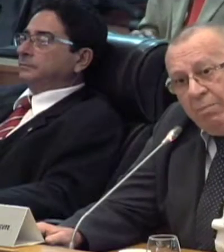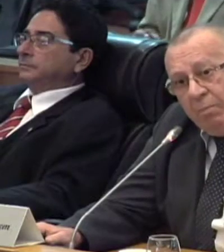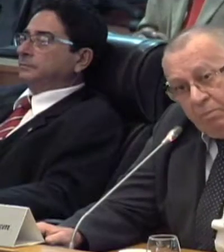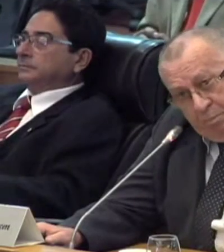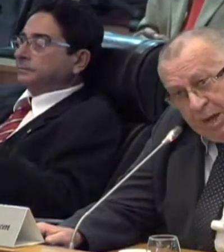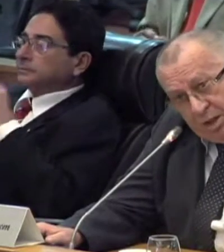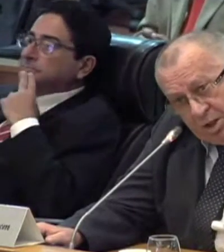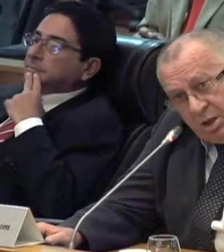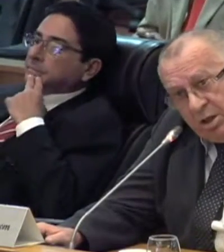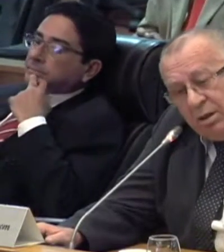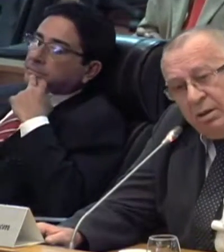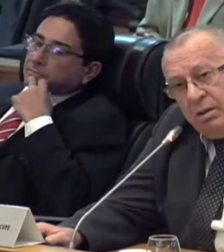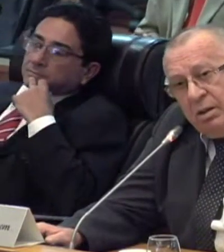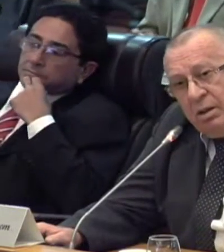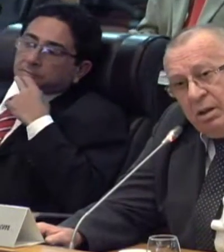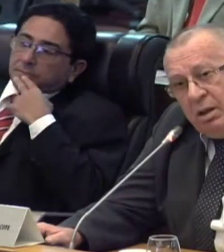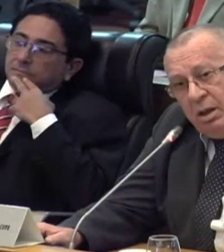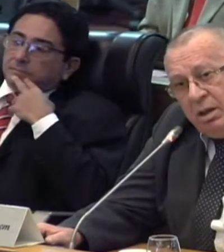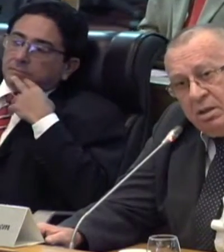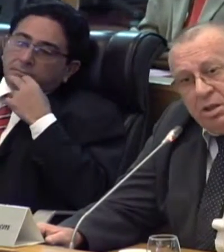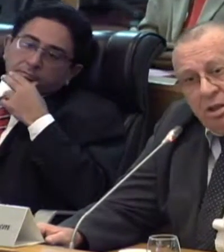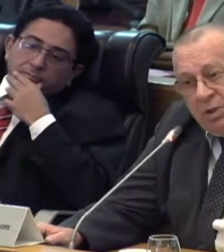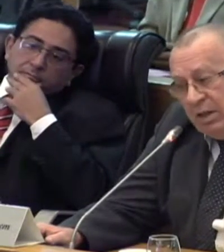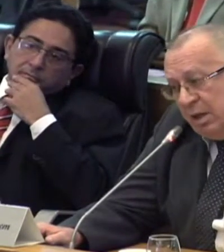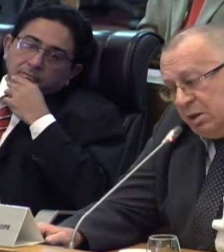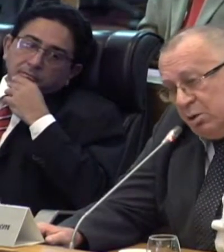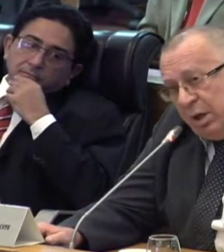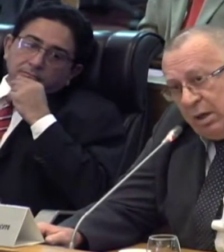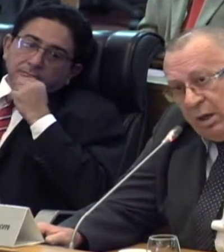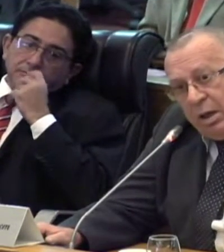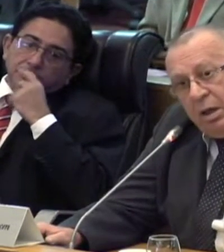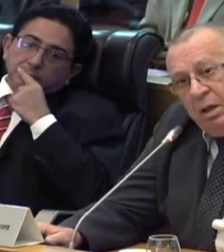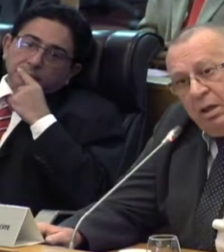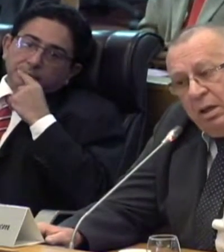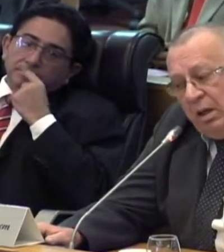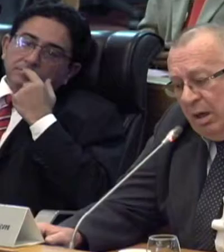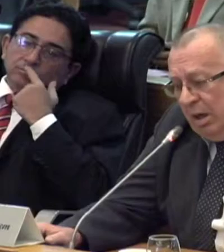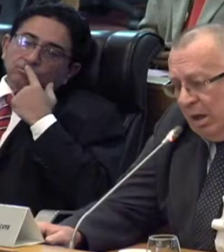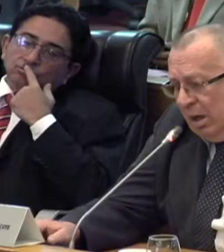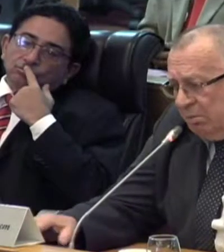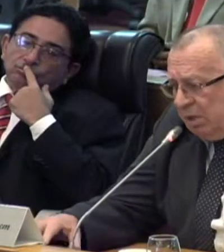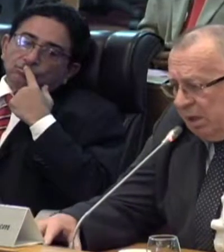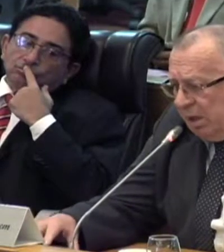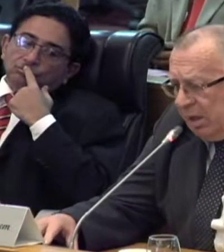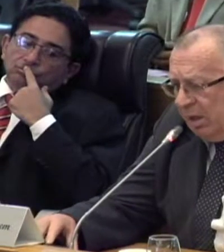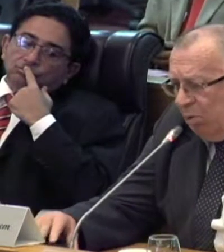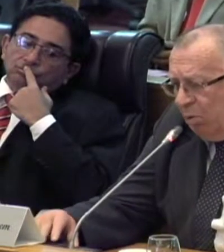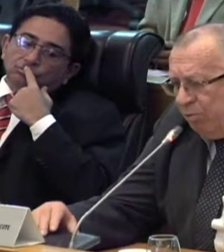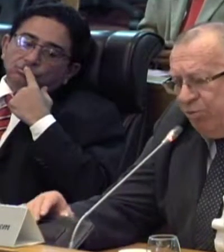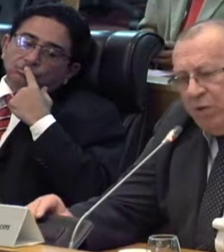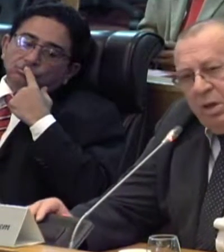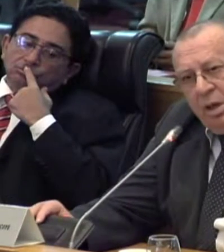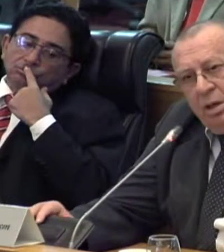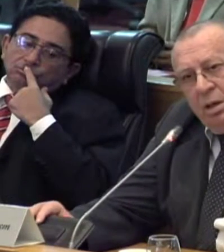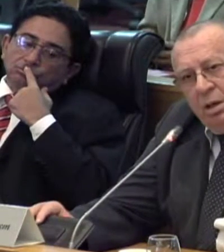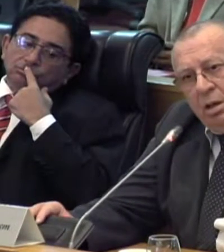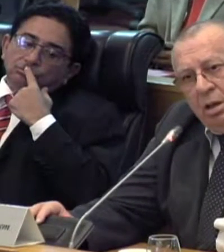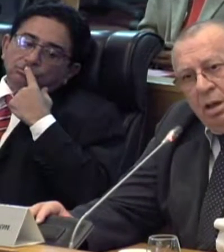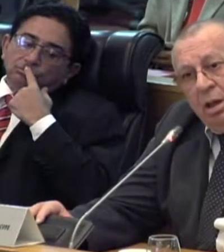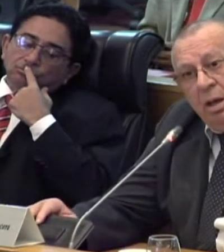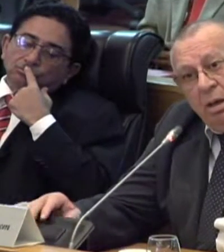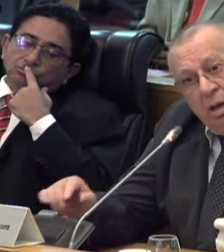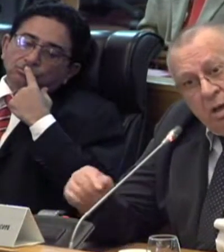jogar a pecha em cima desse ou daquele, eu diria que houve